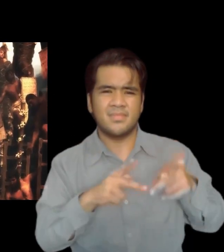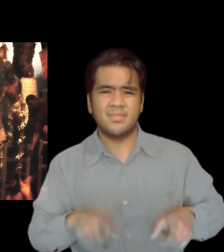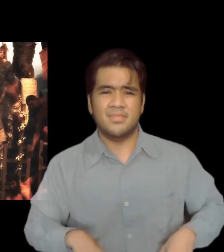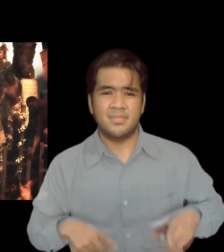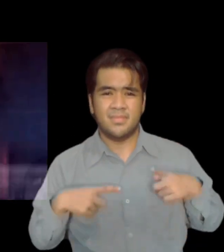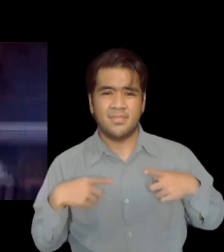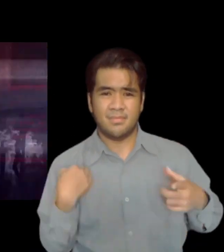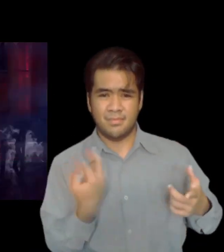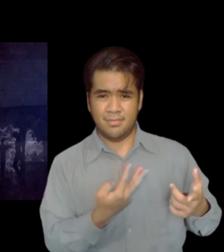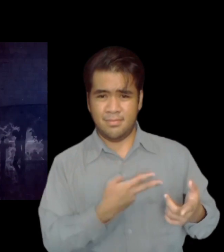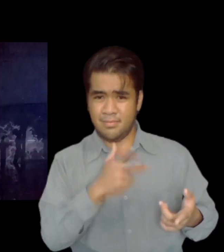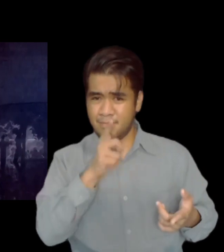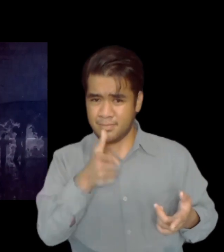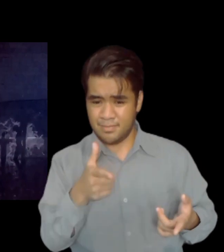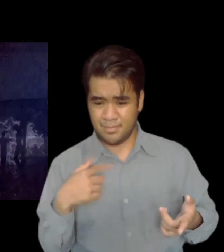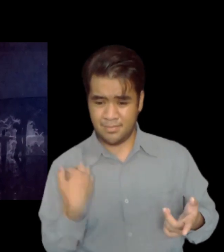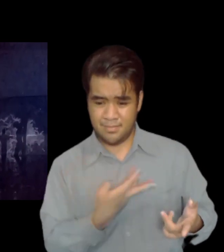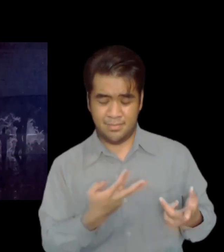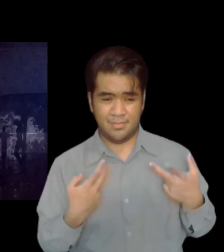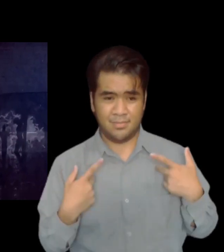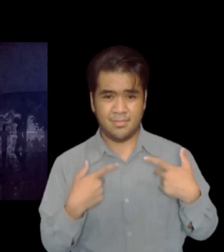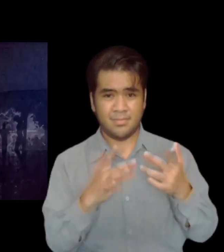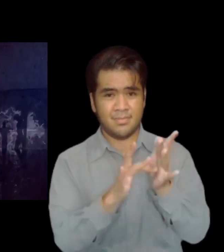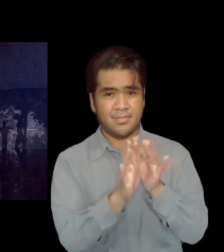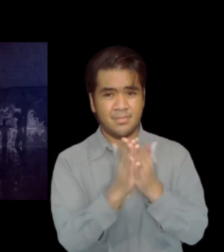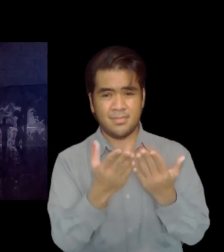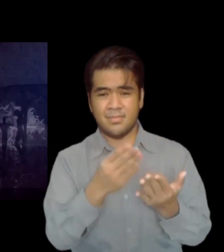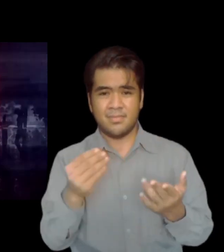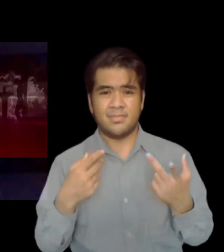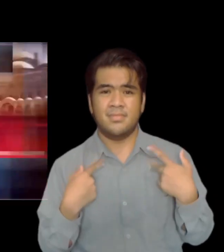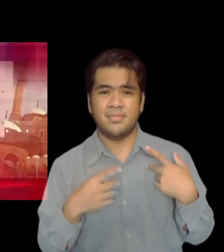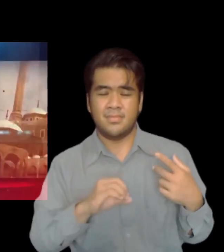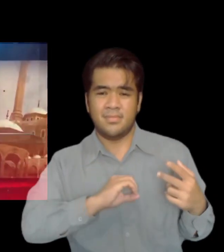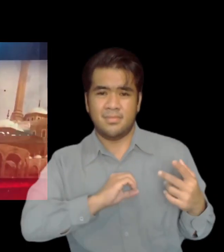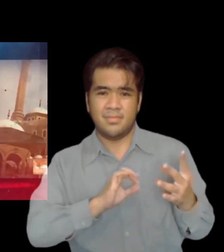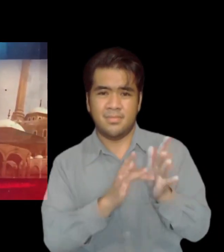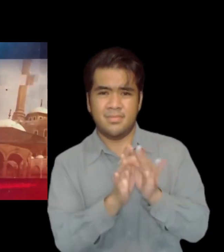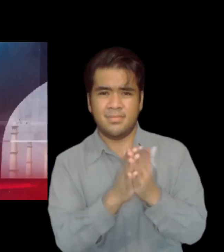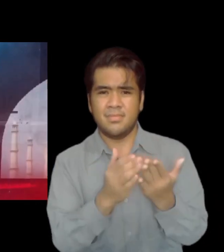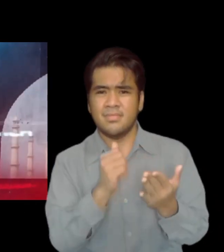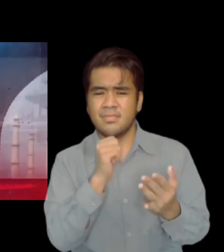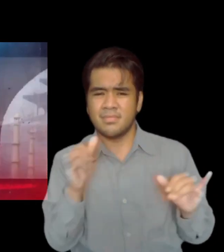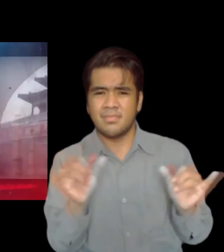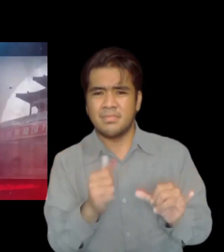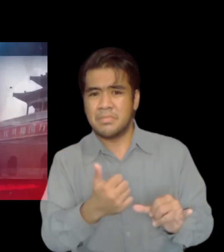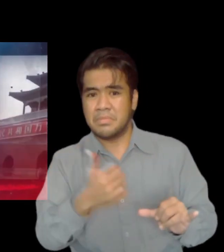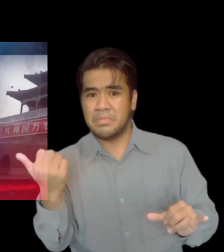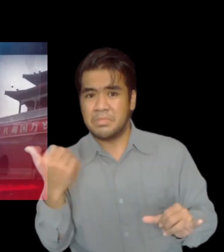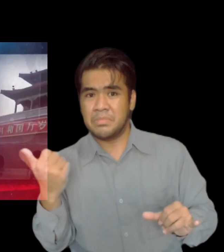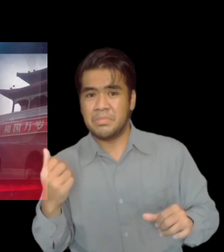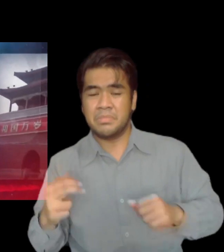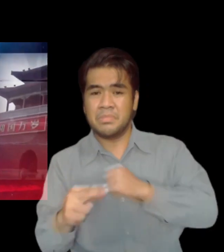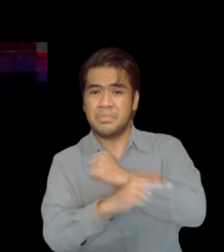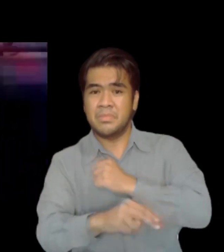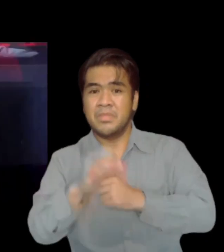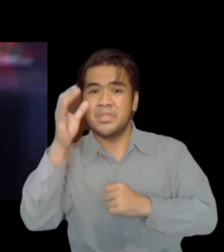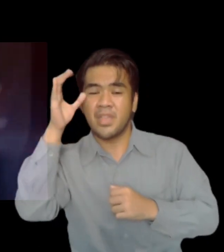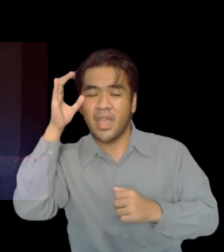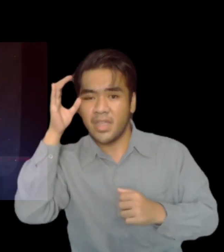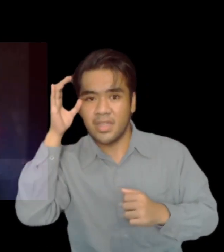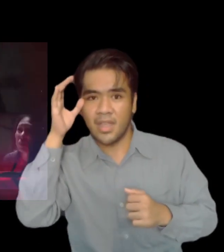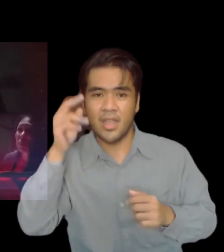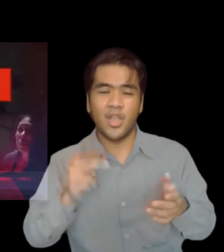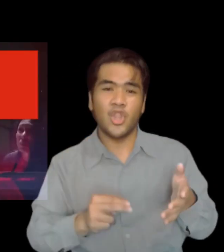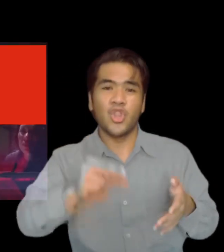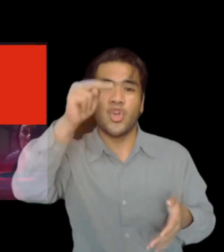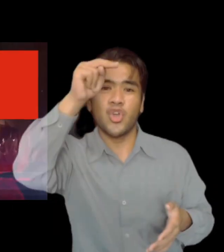kanilang sakripisyo. Maswerte pa nga tayo dito sa Pinas dahil malaya tayo magmay-ari at magbasa ng Biblia. Hindi tulad sa mga bansa kagaya ng